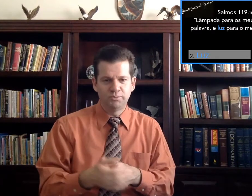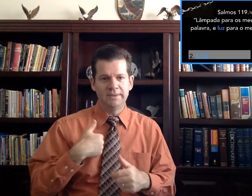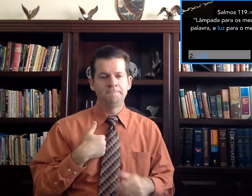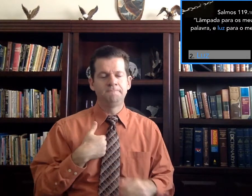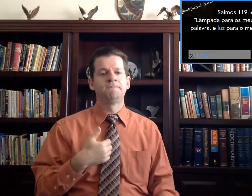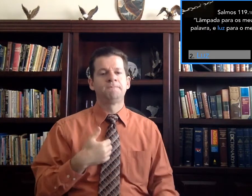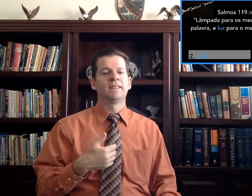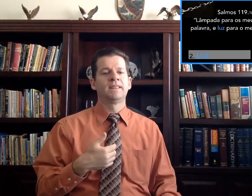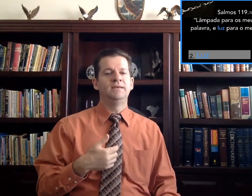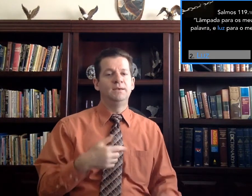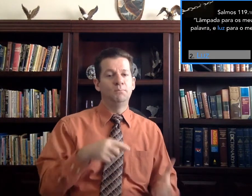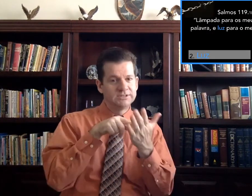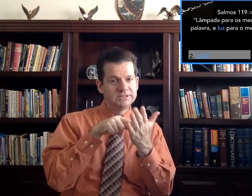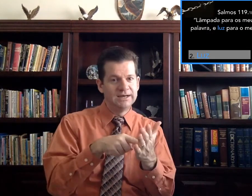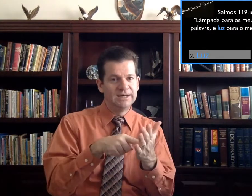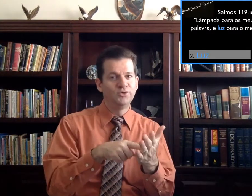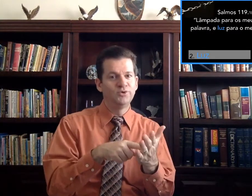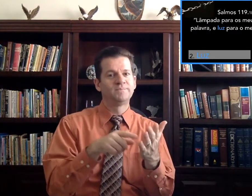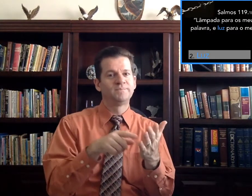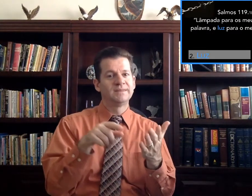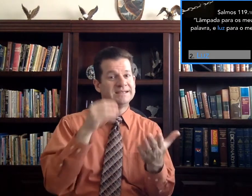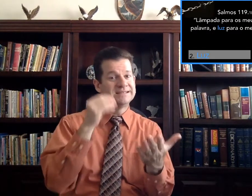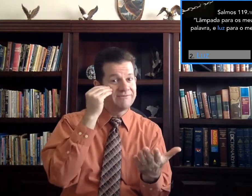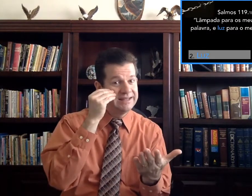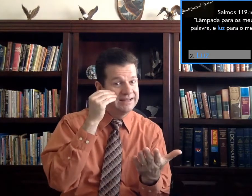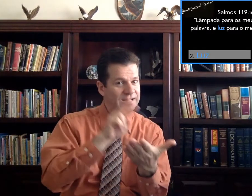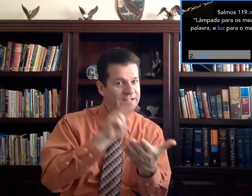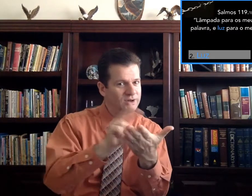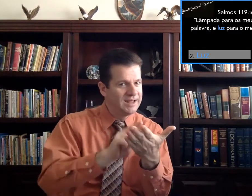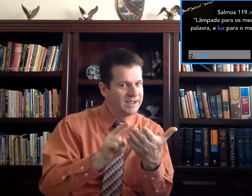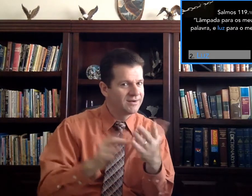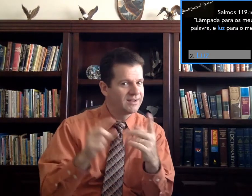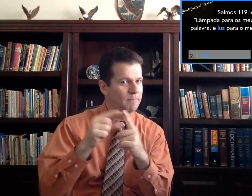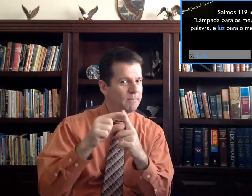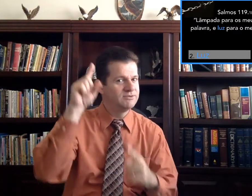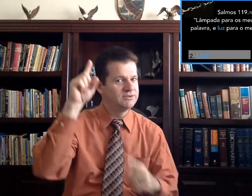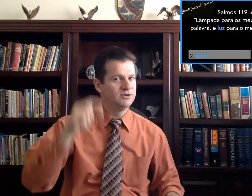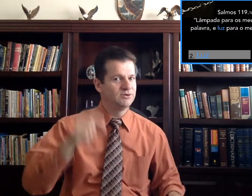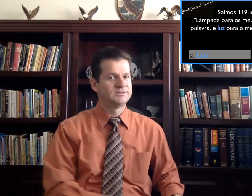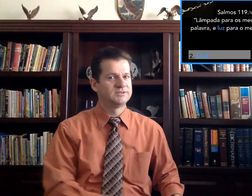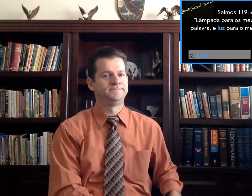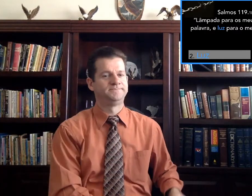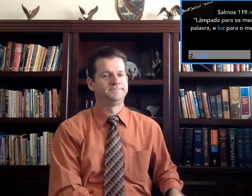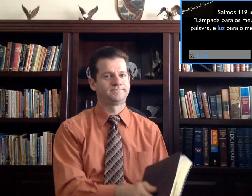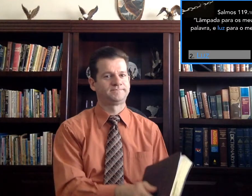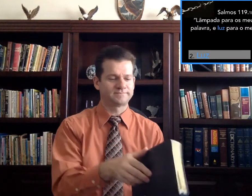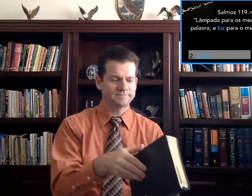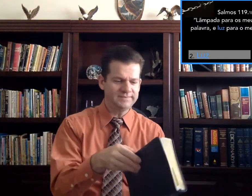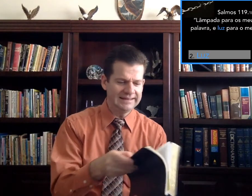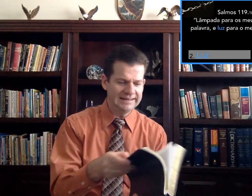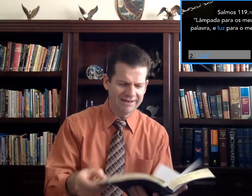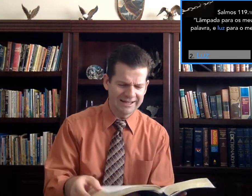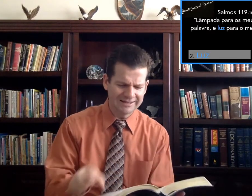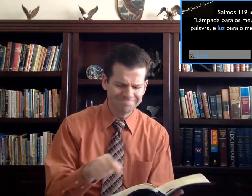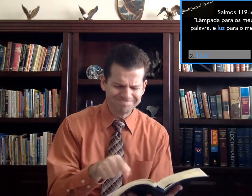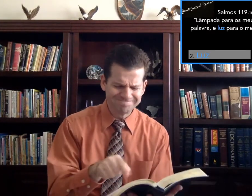mim e mostrando que estava tentando ler a palavra de Deus. Estava lá,